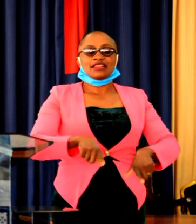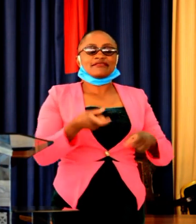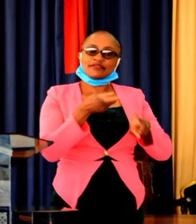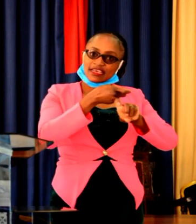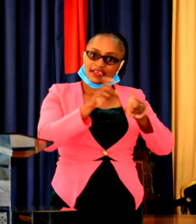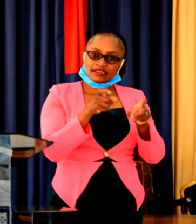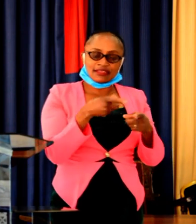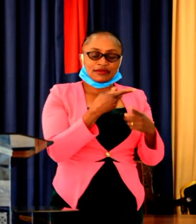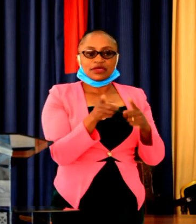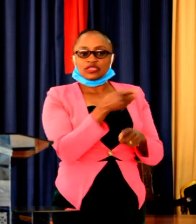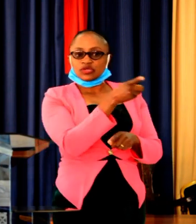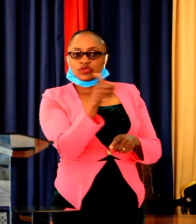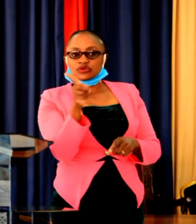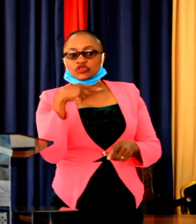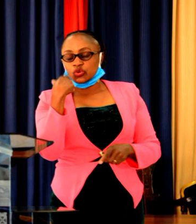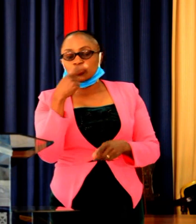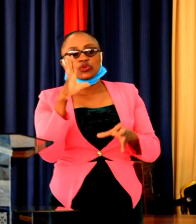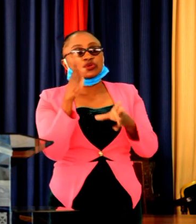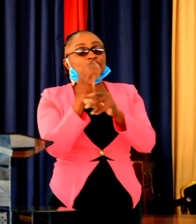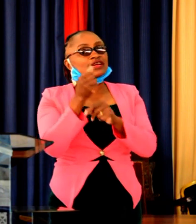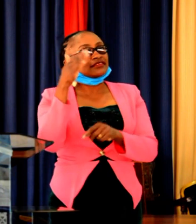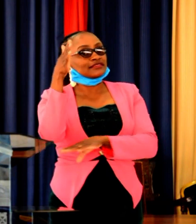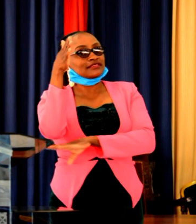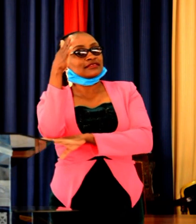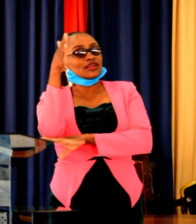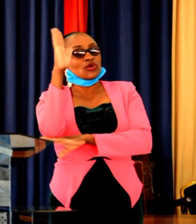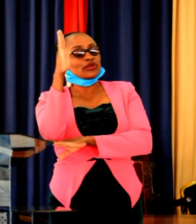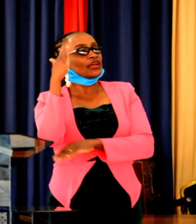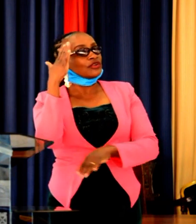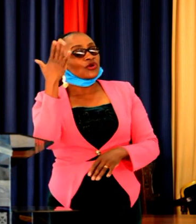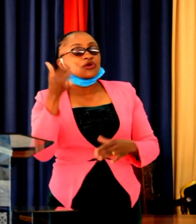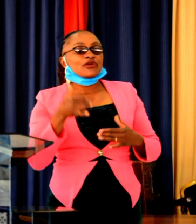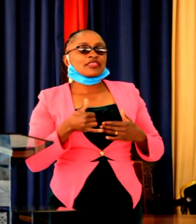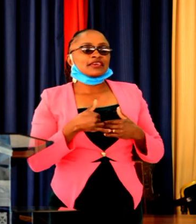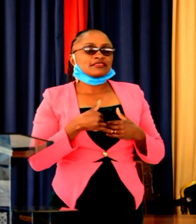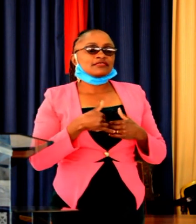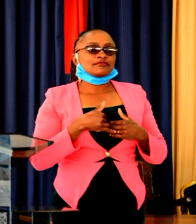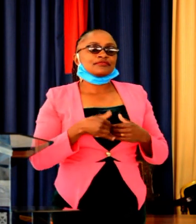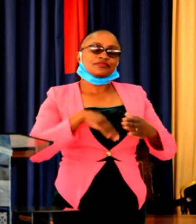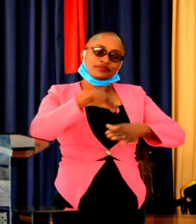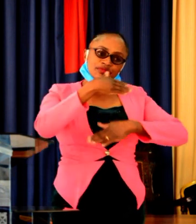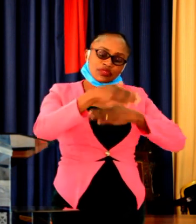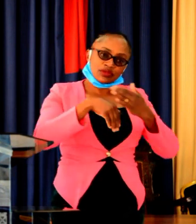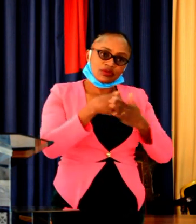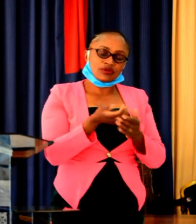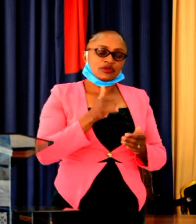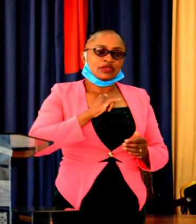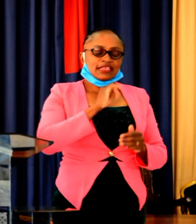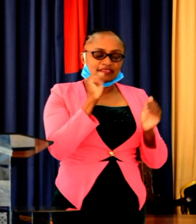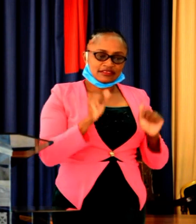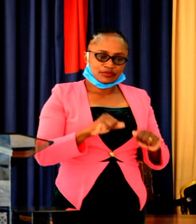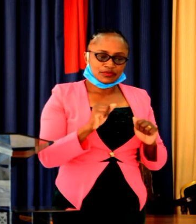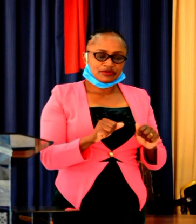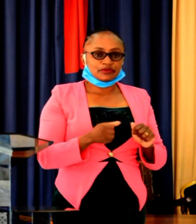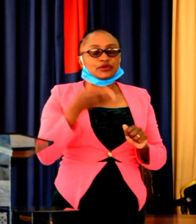Mungu, inafaa tuwe na imani. We have this trust and confidence in our God kwamba yeye atafanya